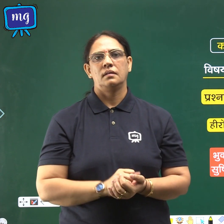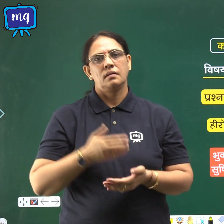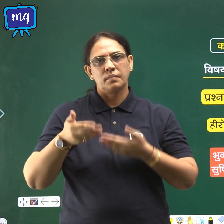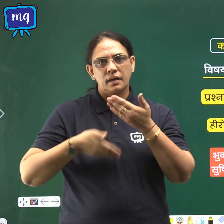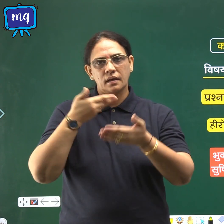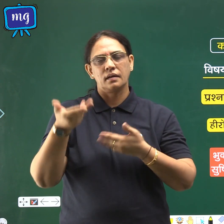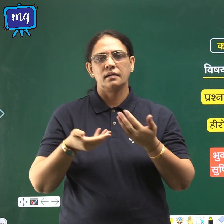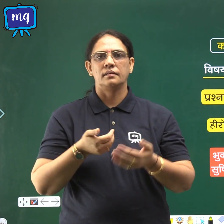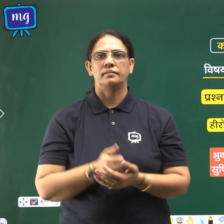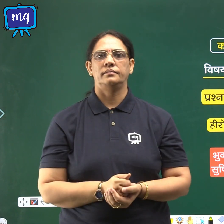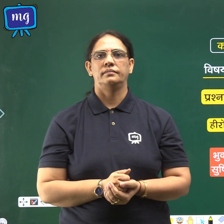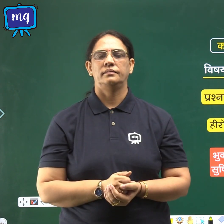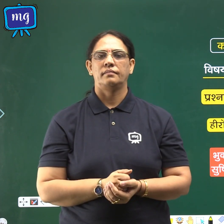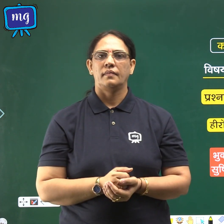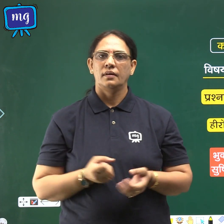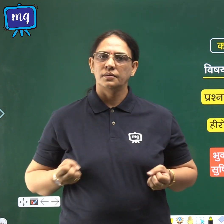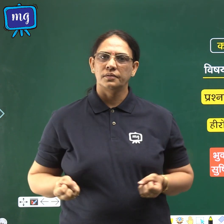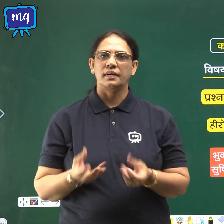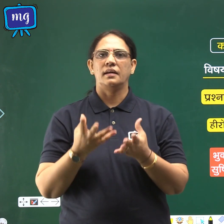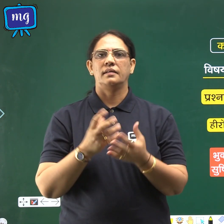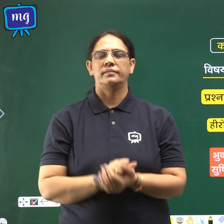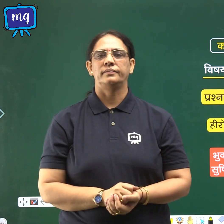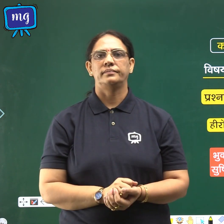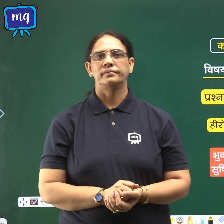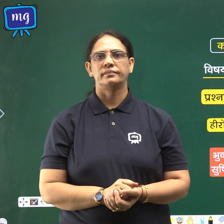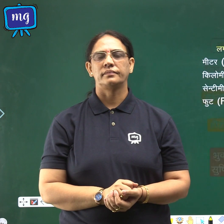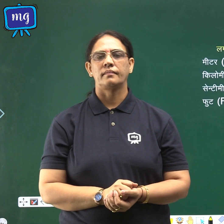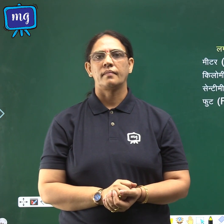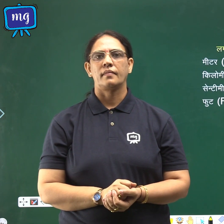पढ़ेंगे। शुरू करें।